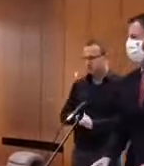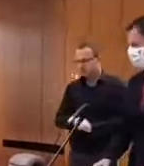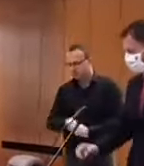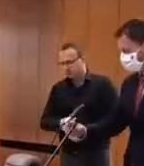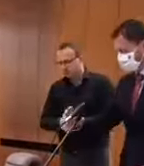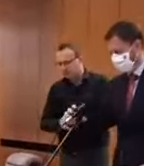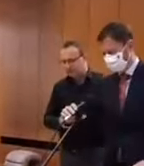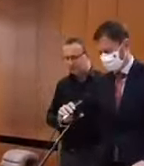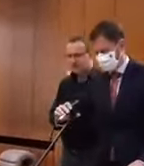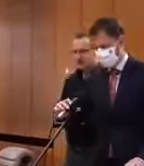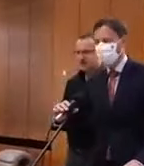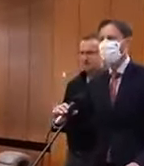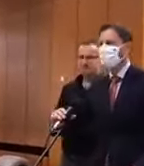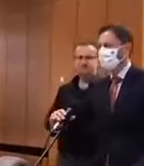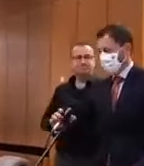dámy a páni.